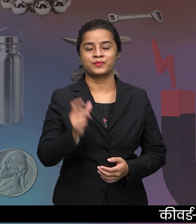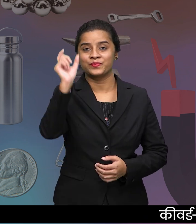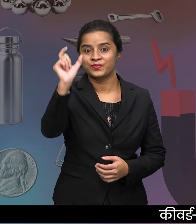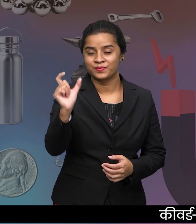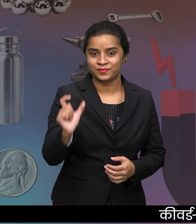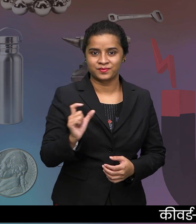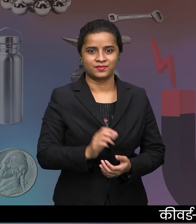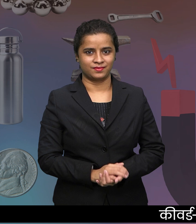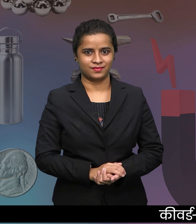अतिमहत्त्वाचे शब्द: